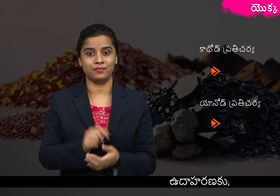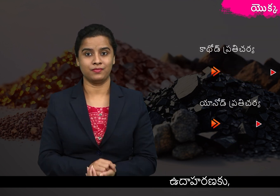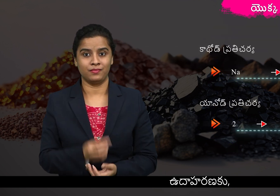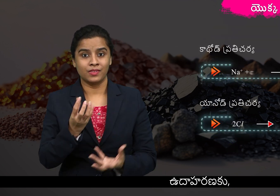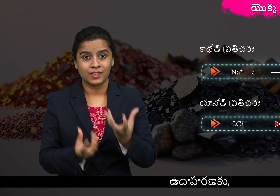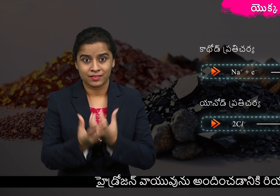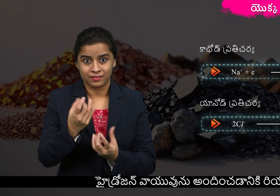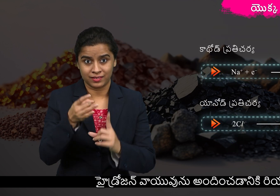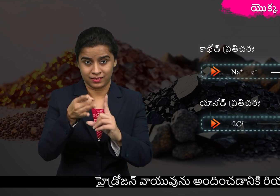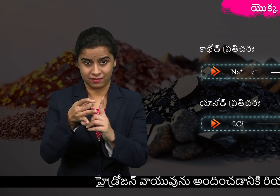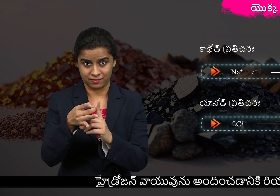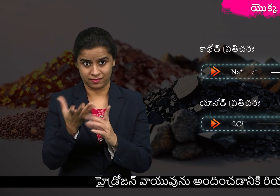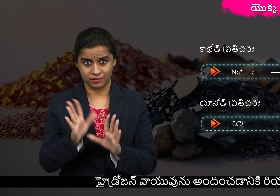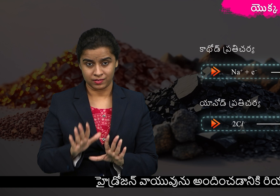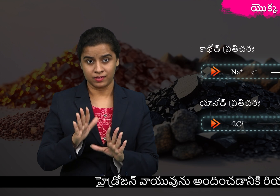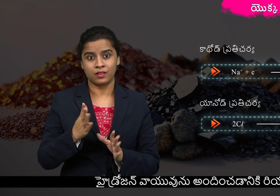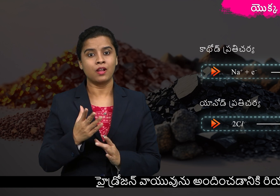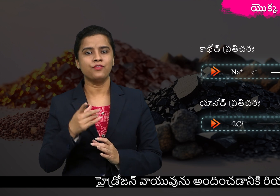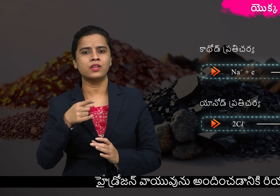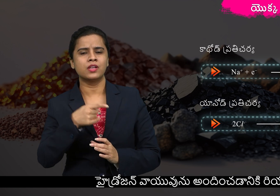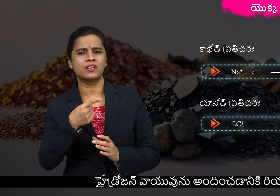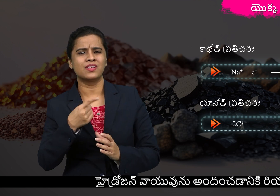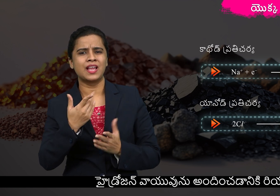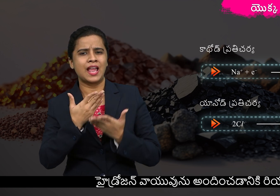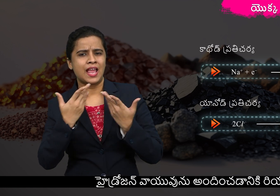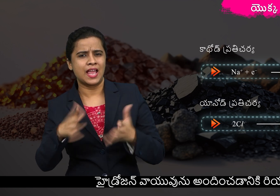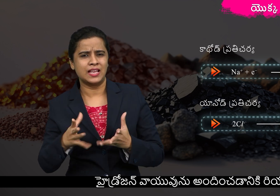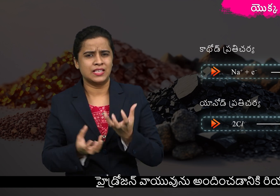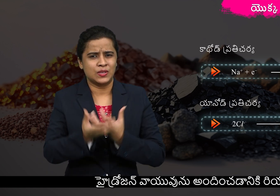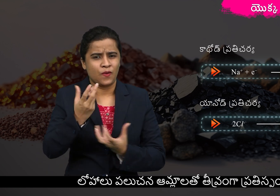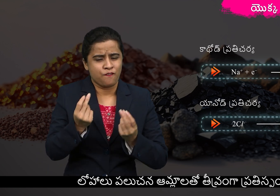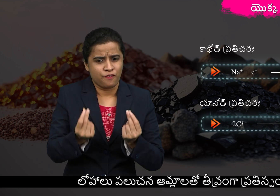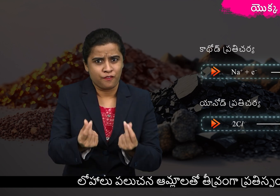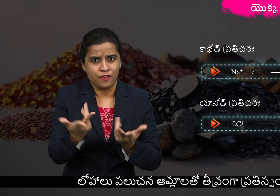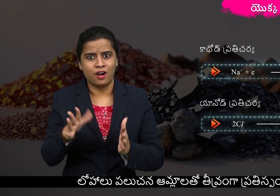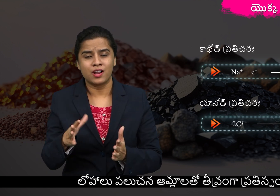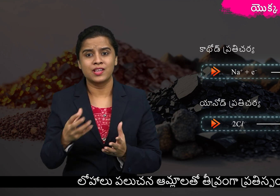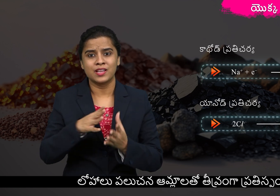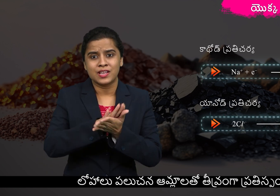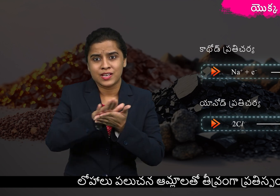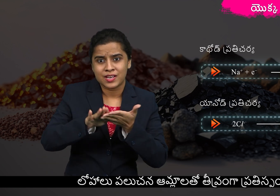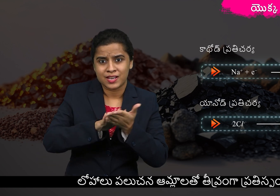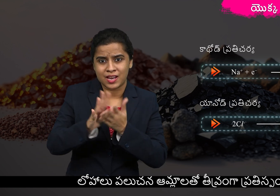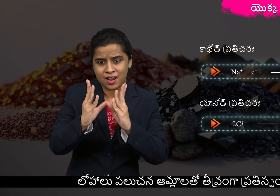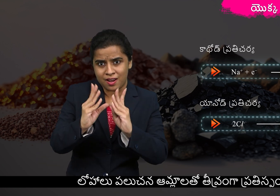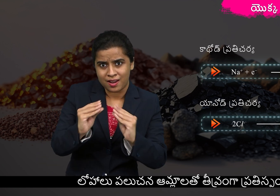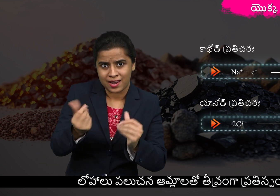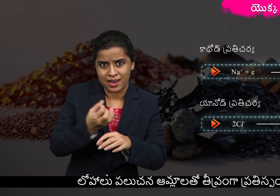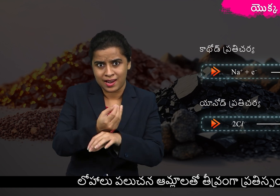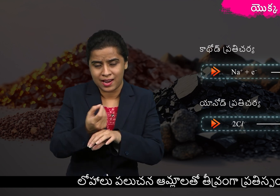ఉదాహరణకు హైడ్రోజన్ వాయువును అందించడానికి రియాక్టివ్ లోహాలు పలుచని ఆమ్లాలతో